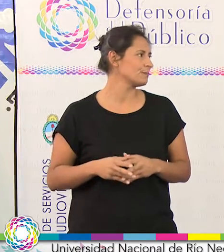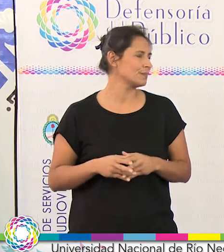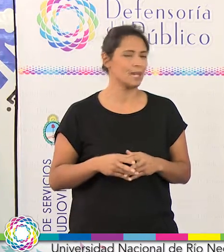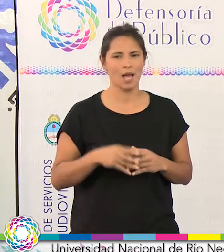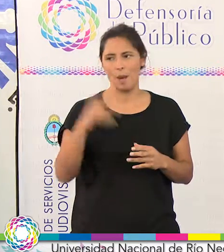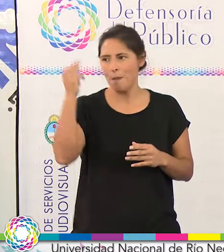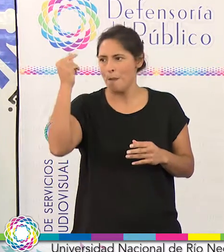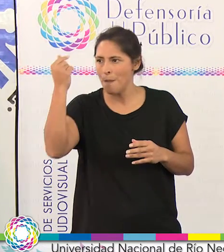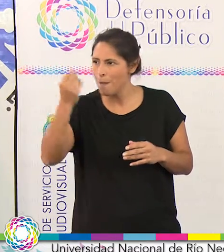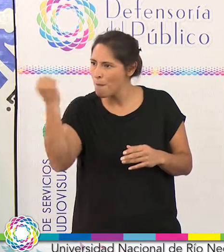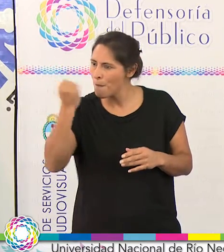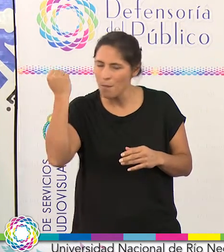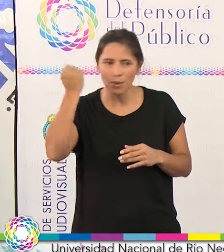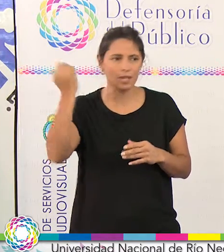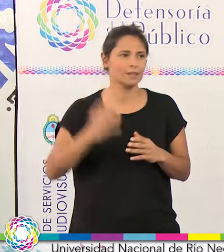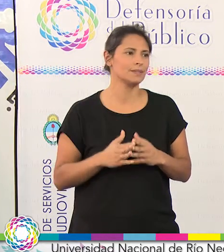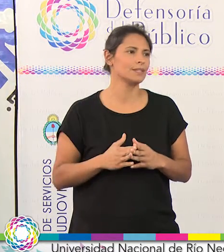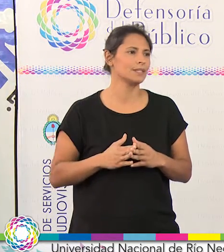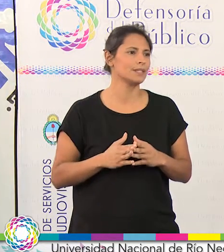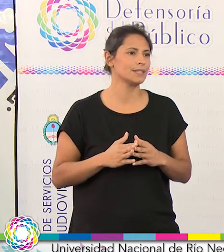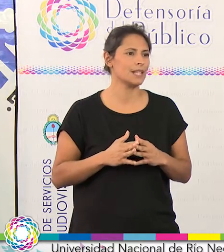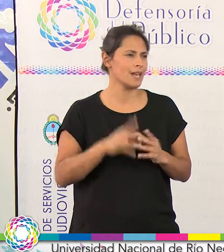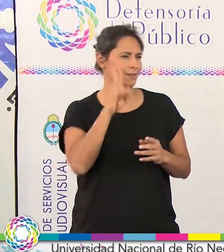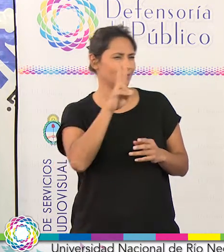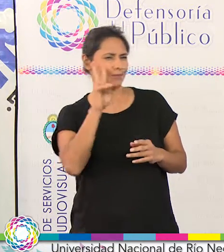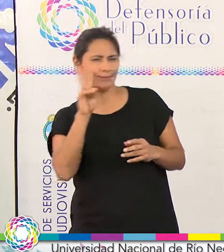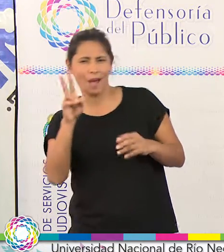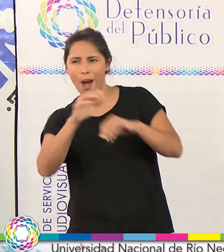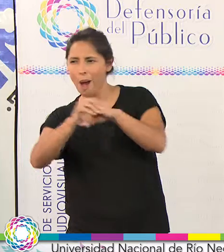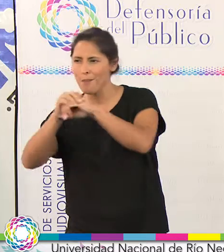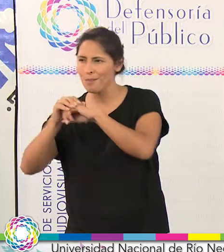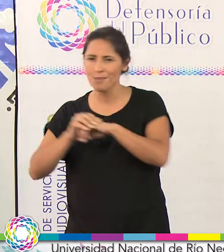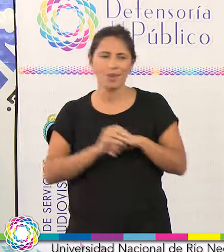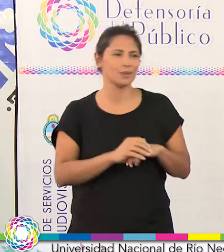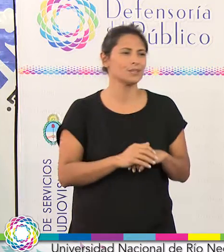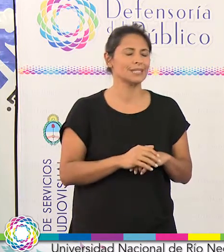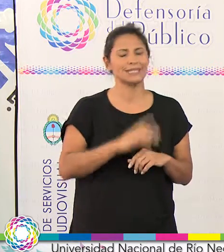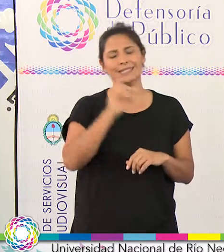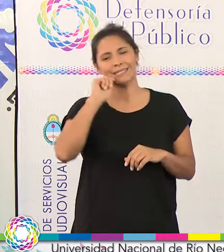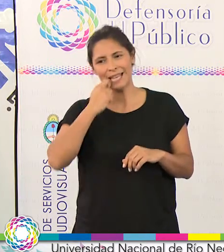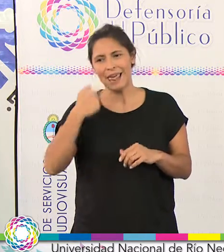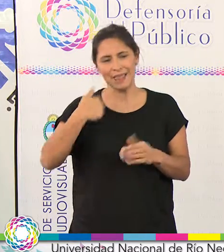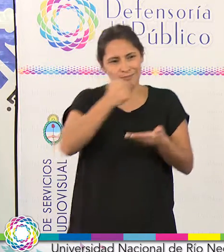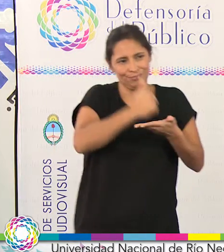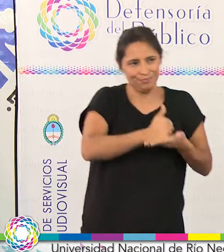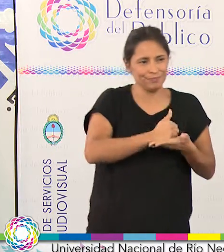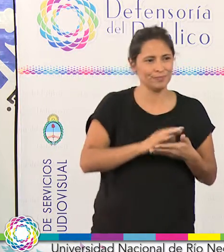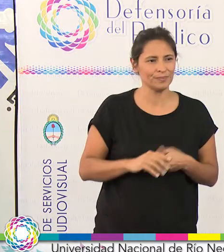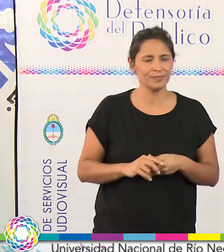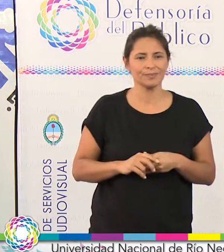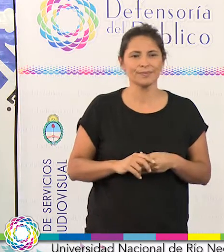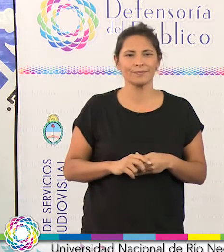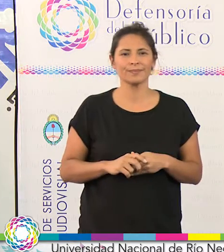súper valioso a todos y a todas, y la verdad que hay un montón de caras amigas, así que la verdad que es muy lindo poder estar acá. Bueno, yo